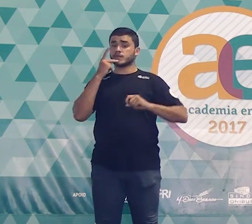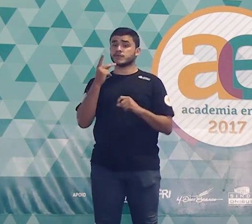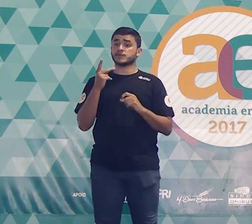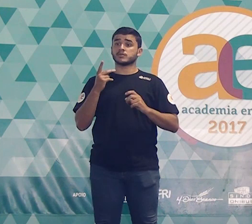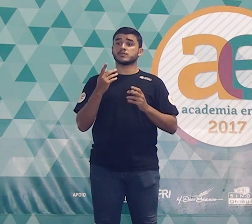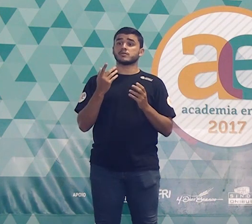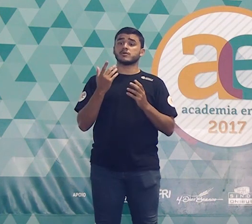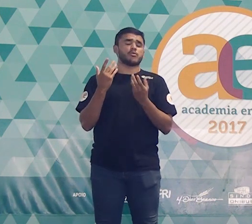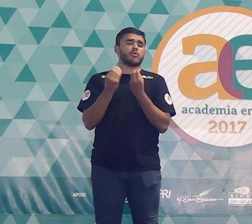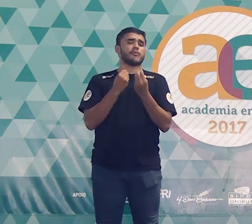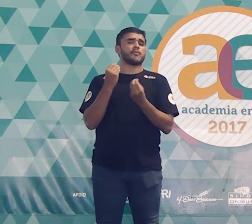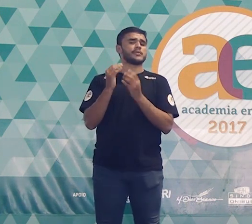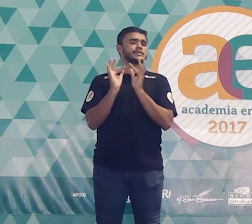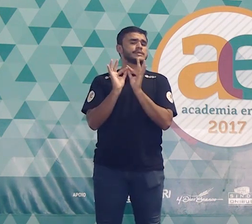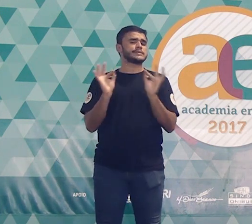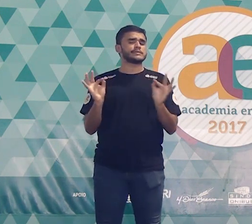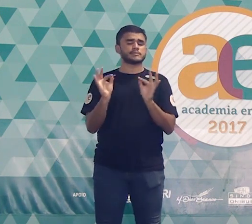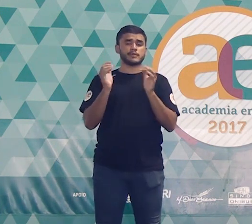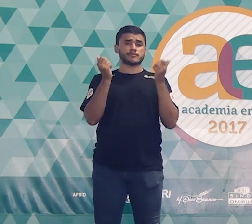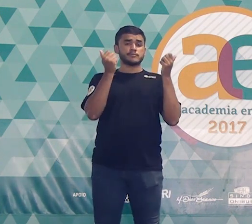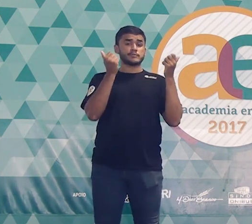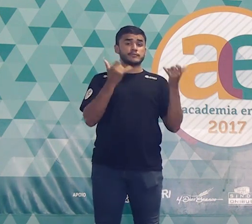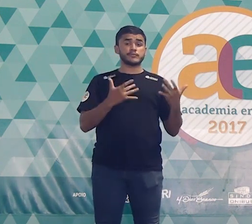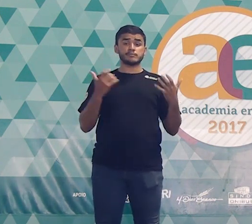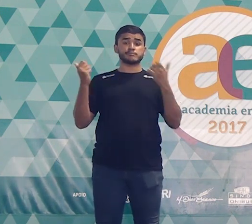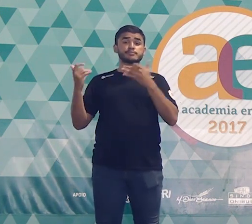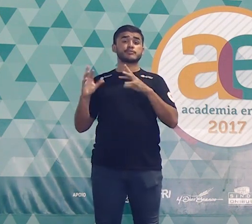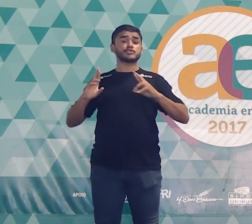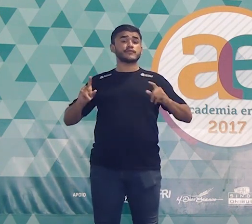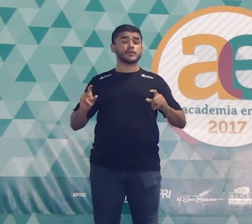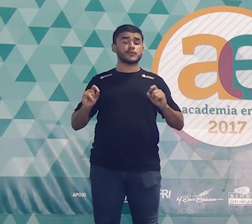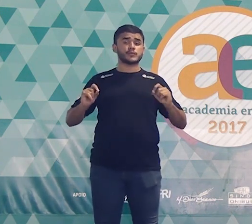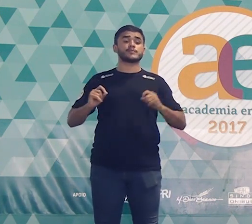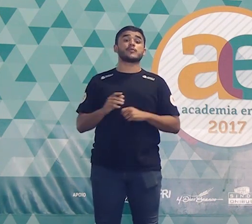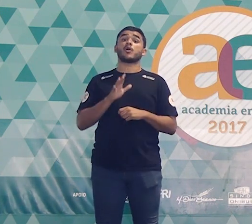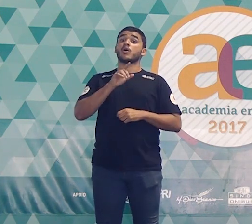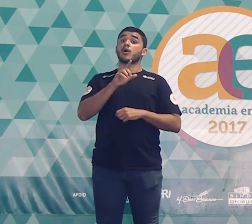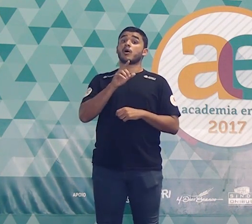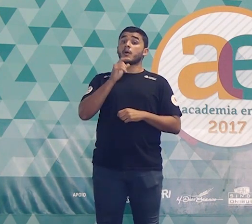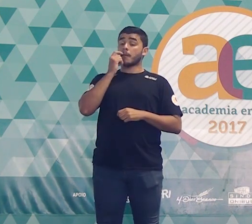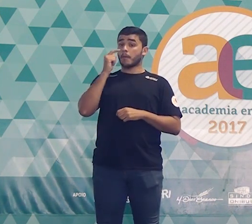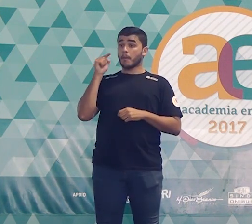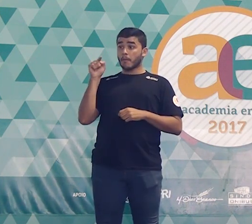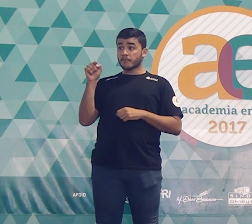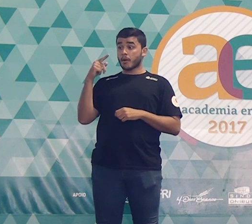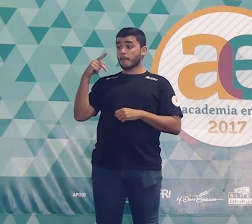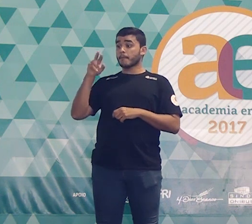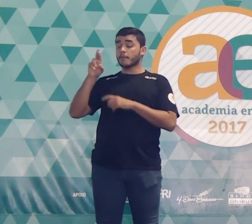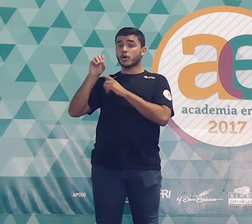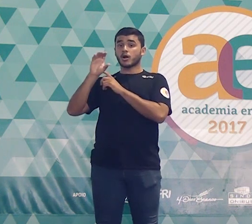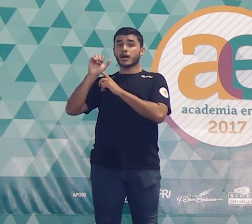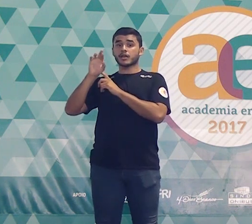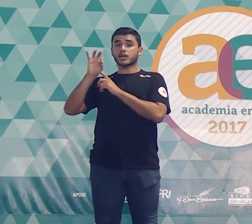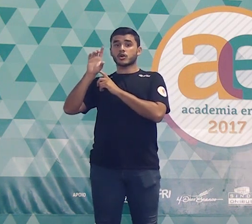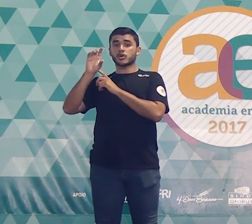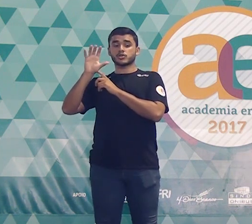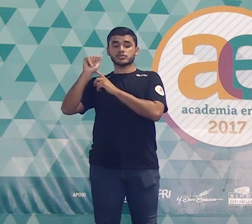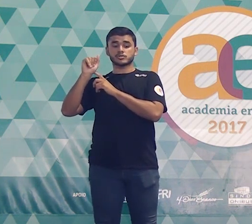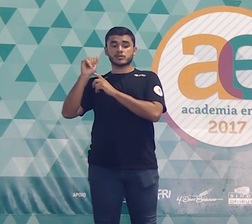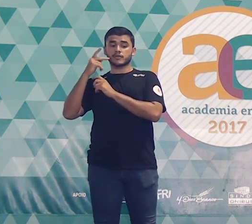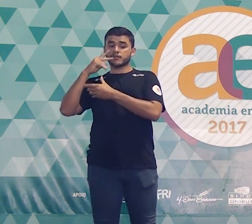célula eucariótica. A frase seria o seguinte: a célula procariótica é desprovida de sistema